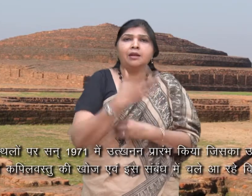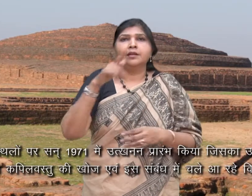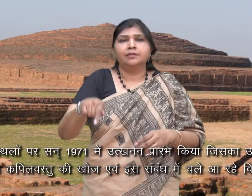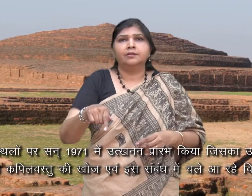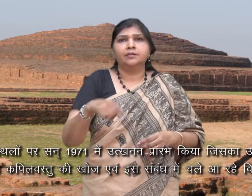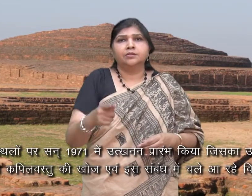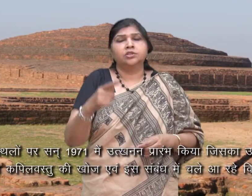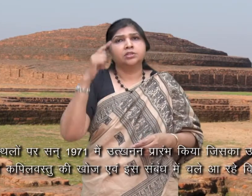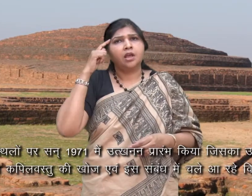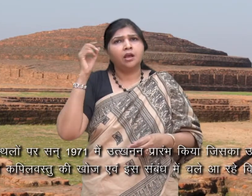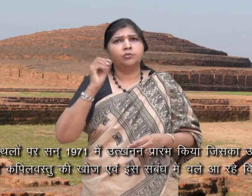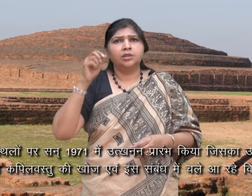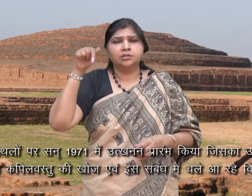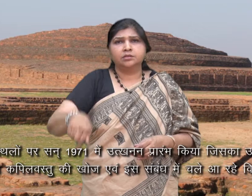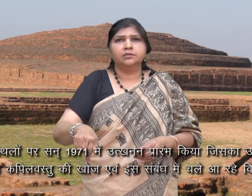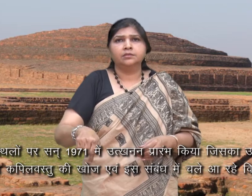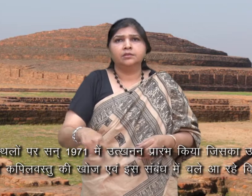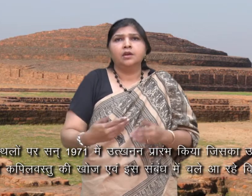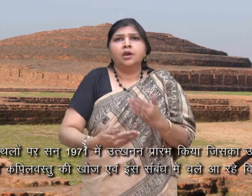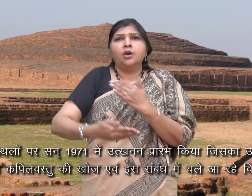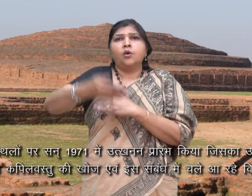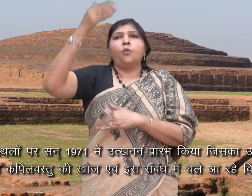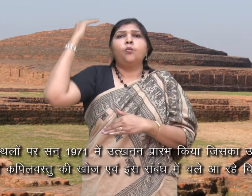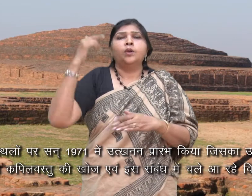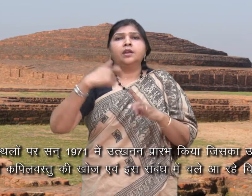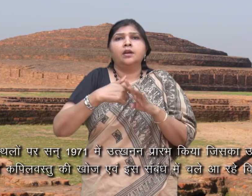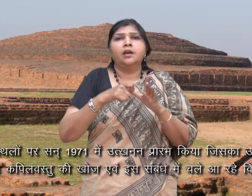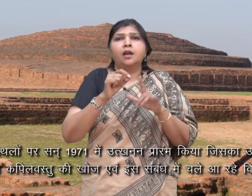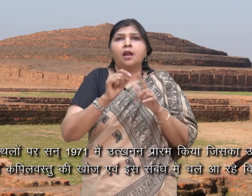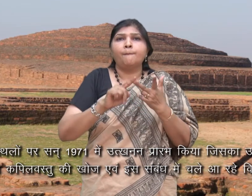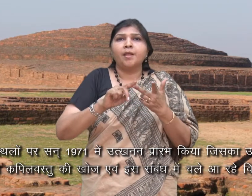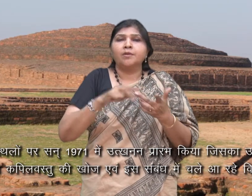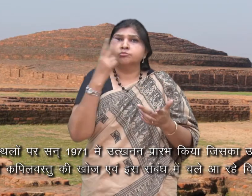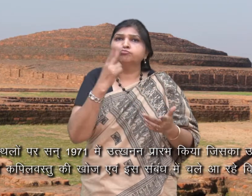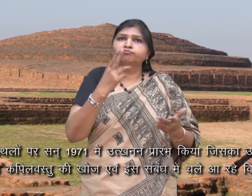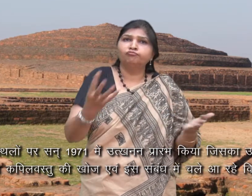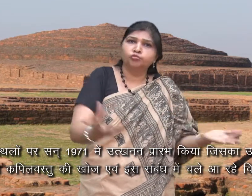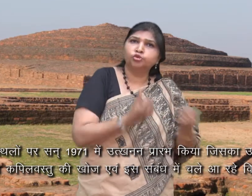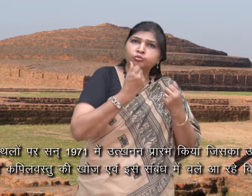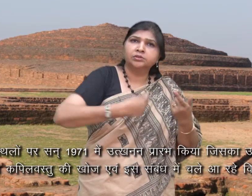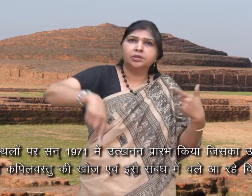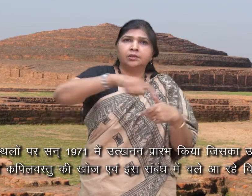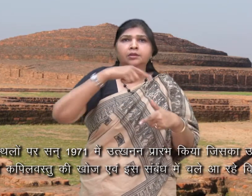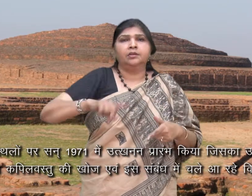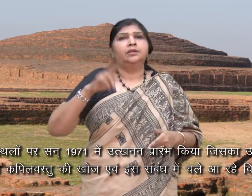जिसका उद्देश्य प्राचीन कपिलवस्तु की खोज एवं इस संबंध में चले आ रहे विवाद